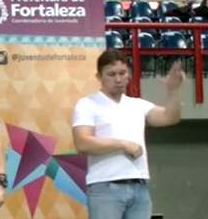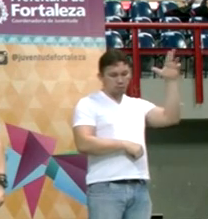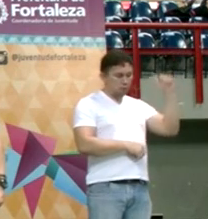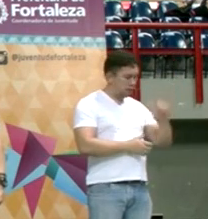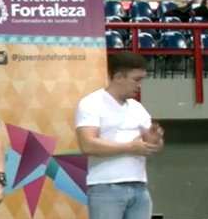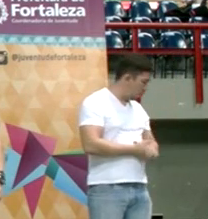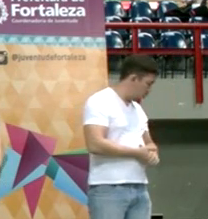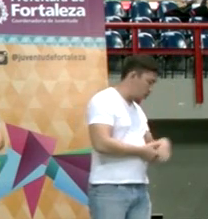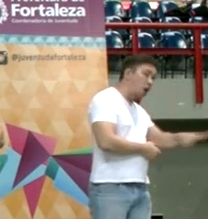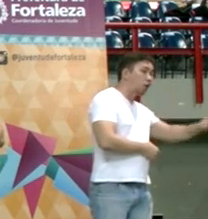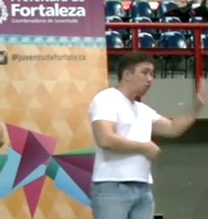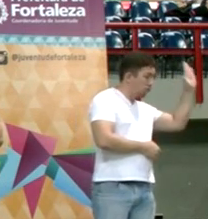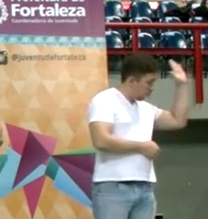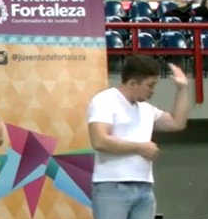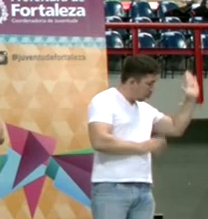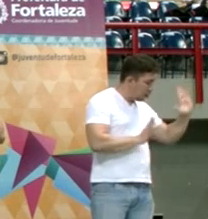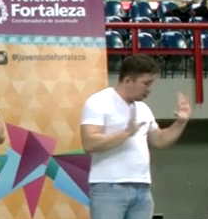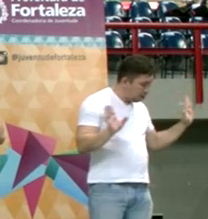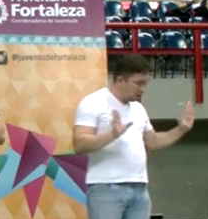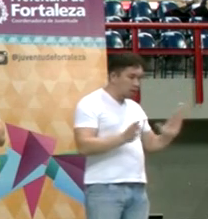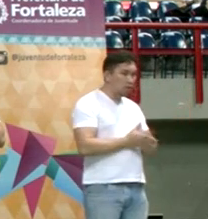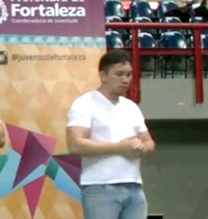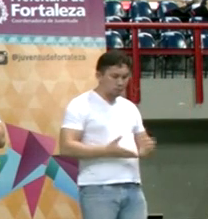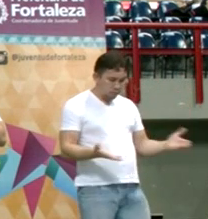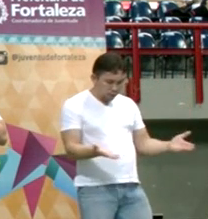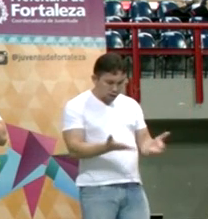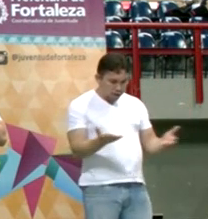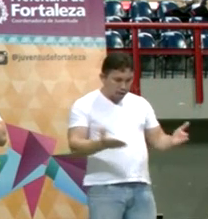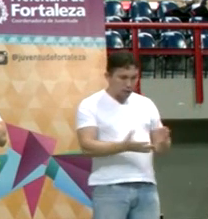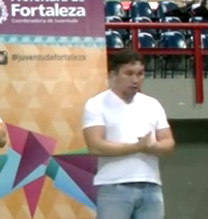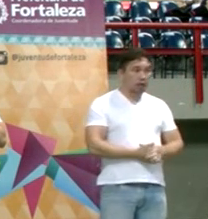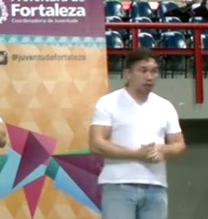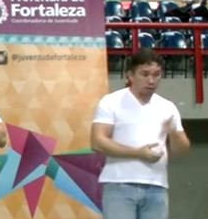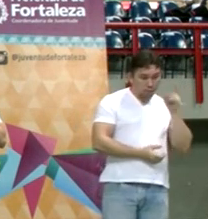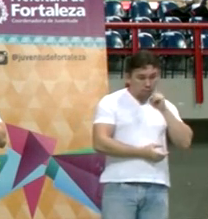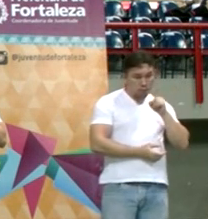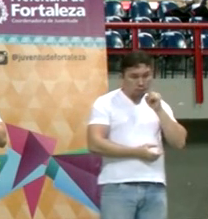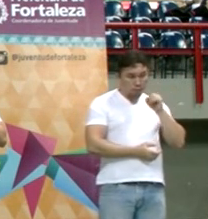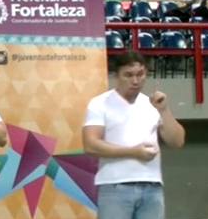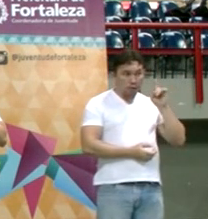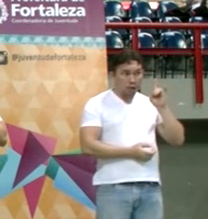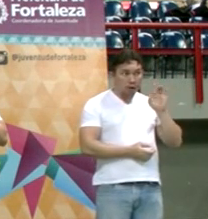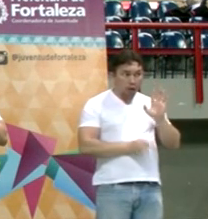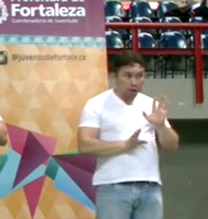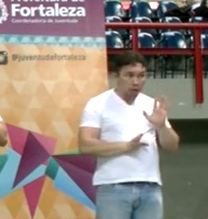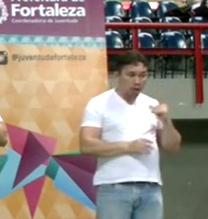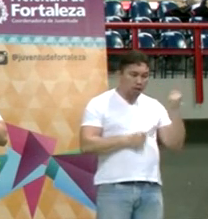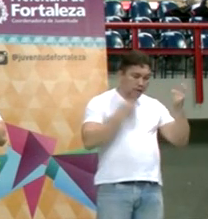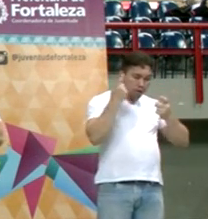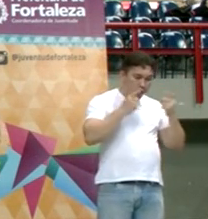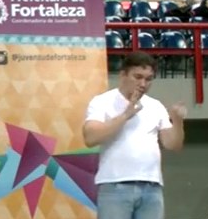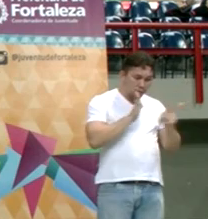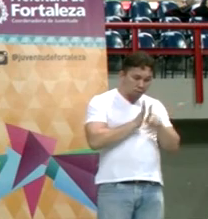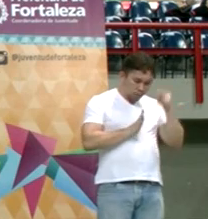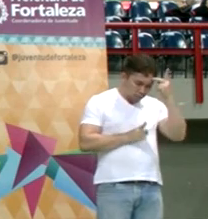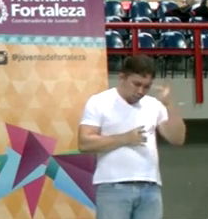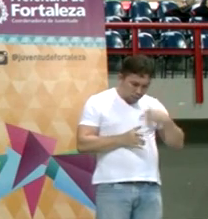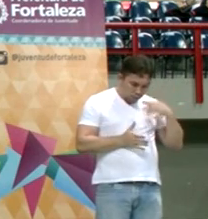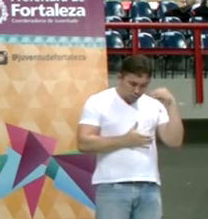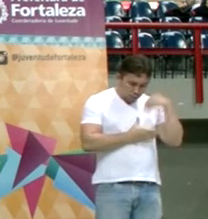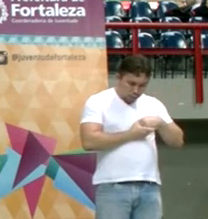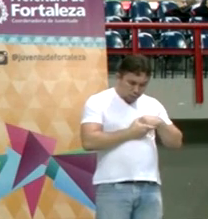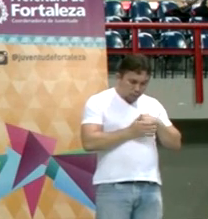mais. Eles prometeram, a partir de agora, o governo americano só vai se preocupar com seus